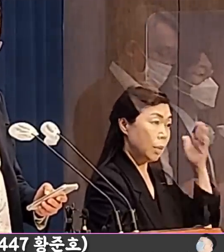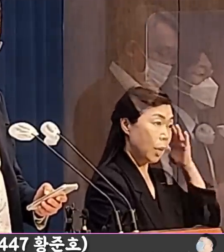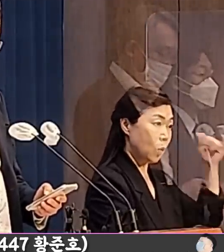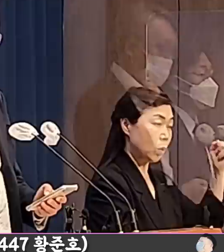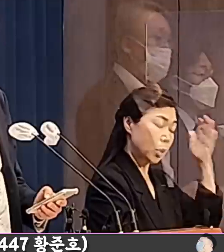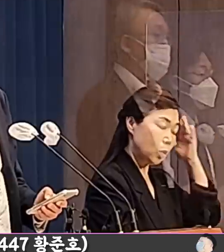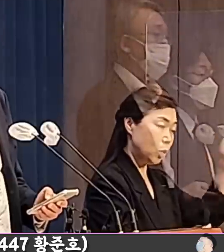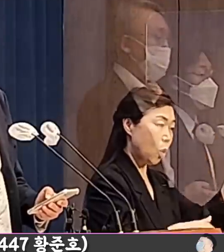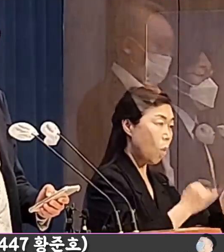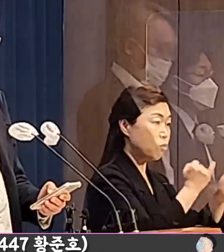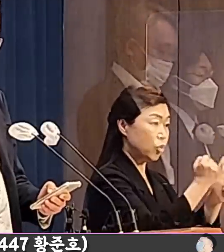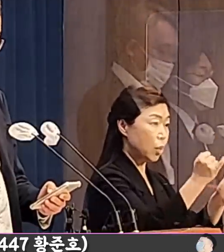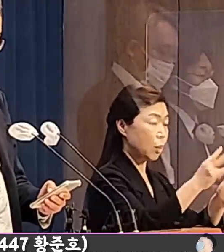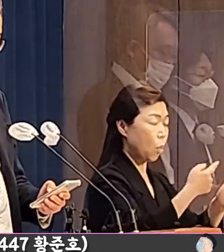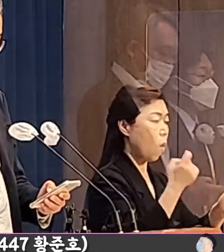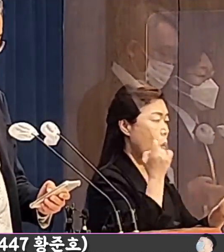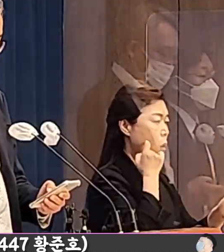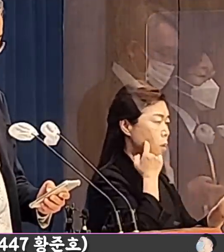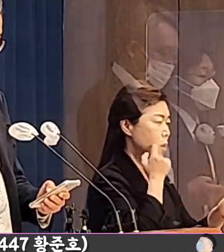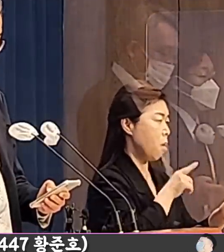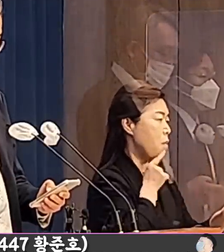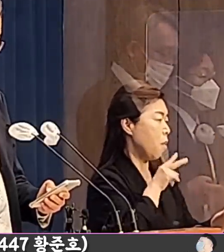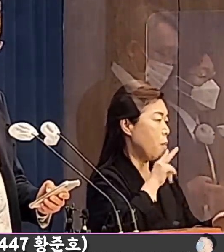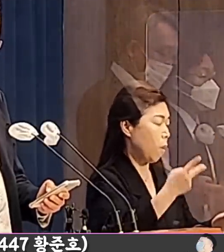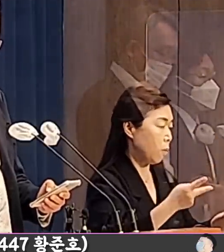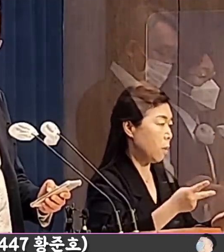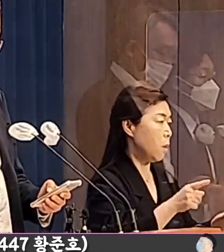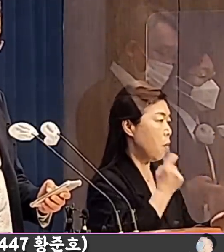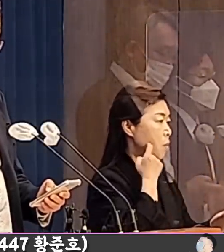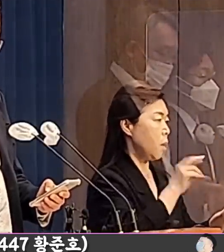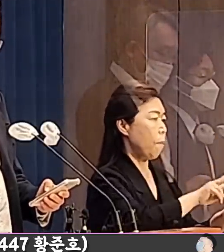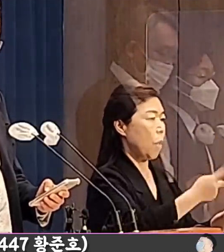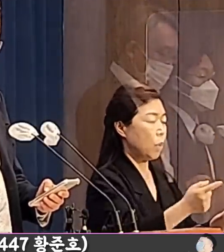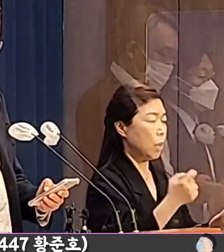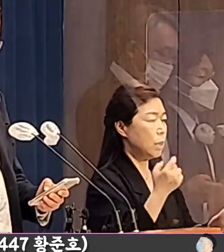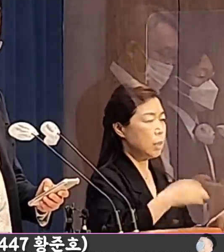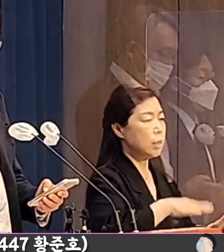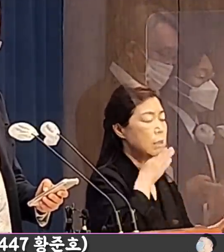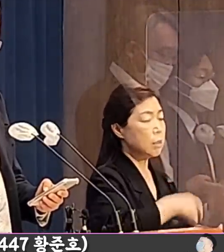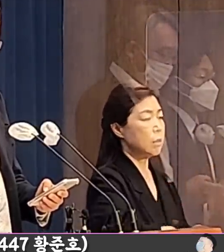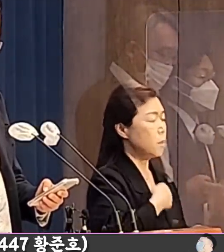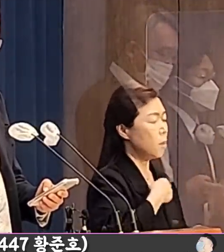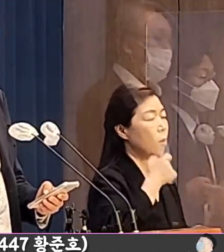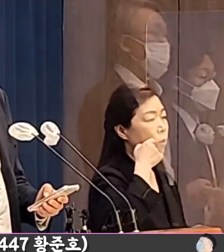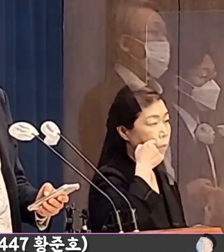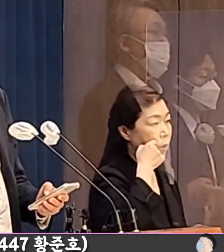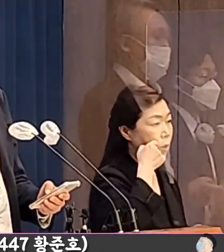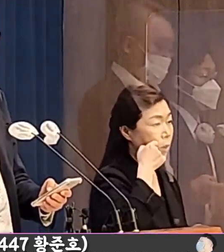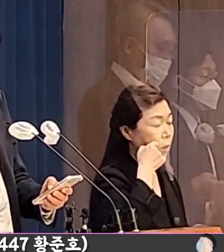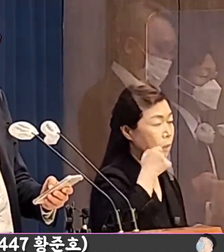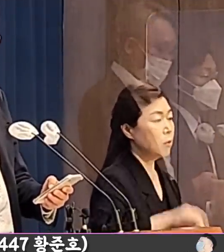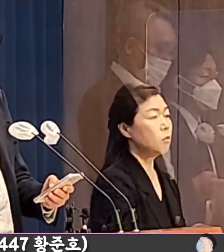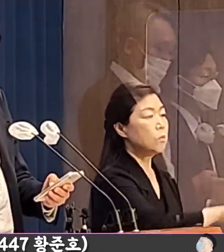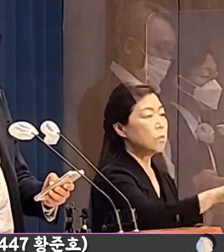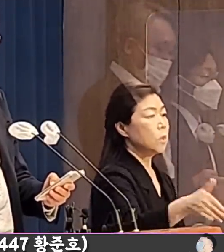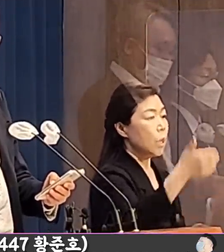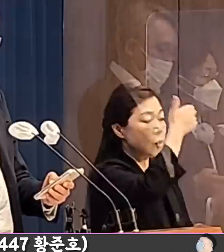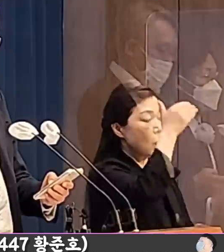해도 거짓을 진실로 둔갑시킬 수는 없습니다. 우리는 이제 청소년들에게 무엇을 가르쳐야